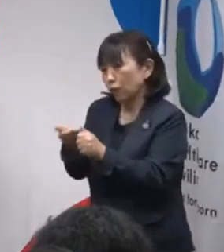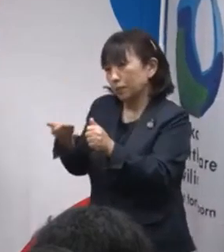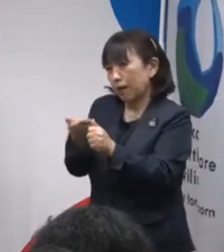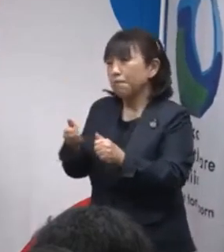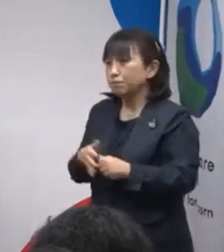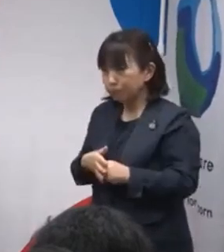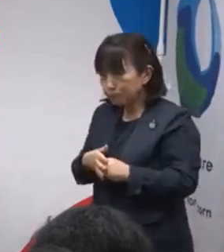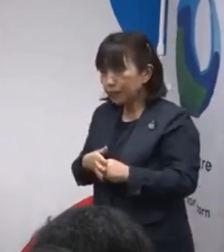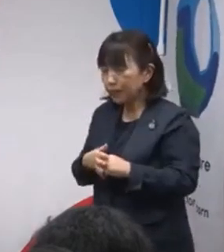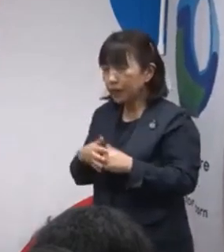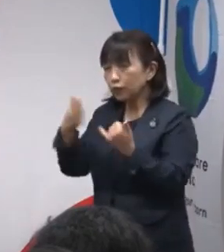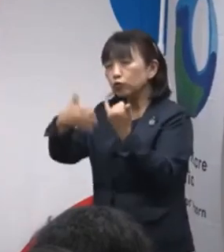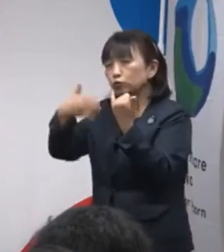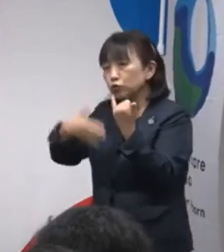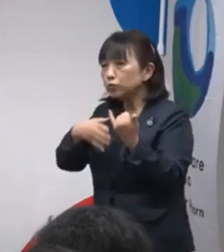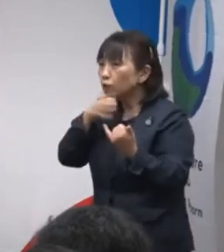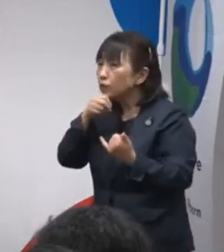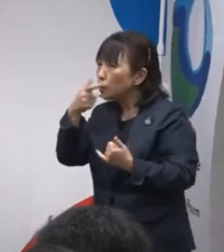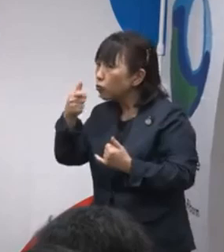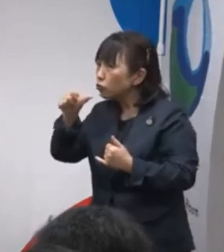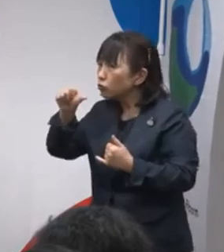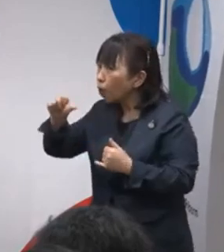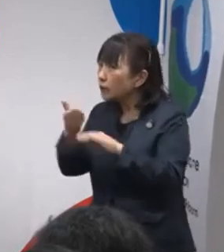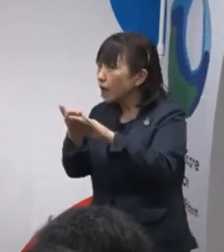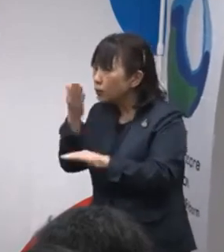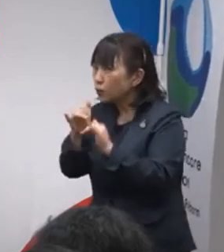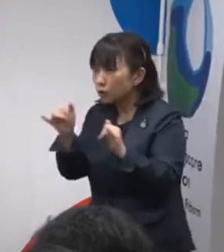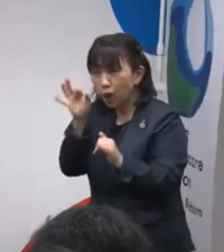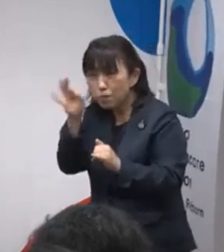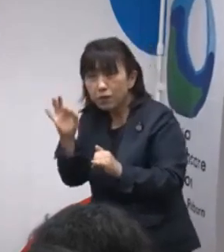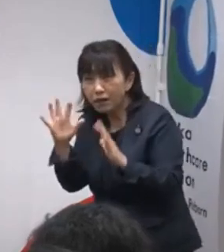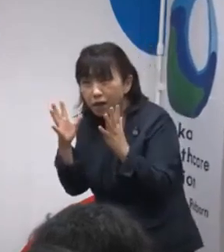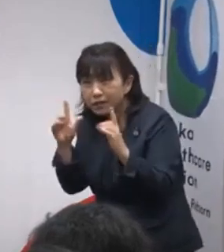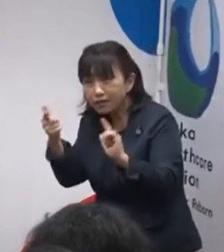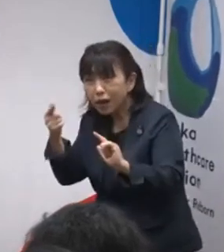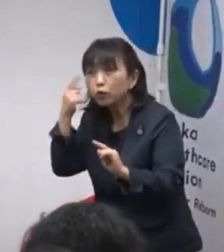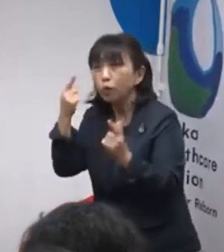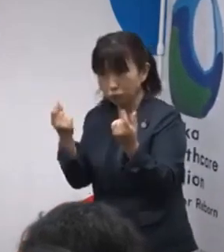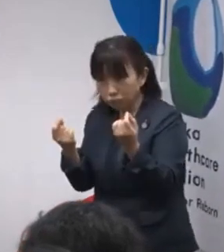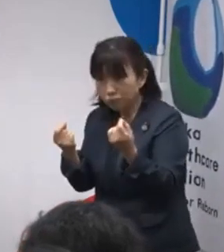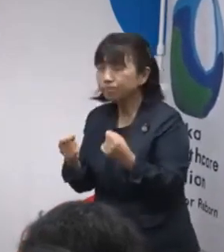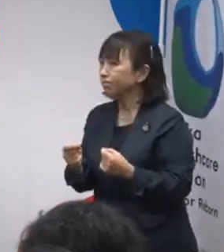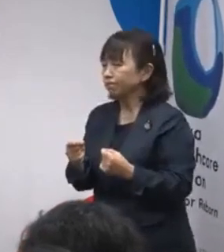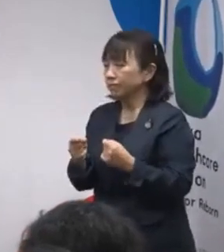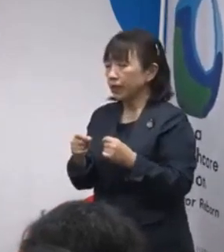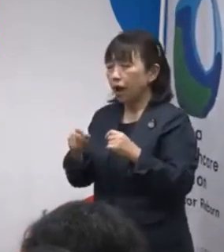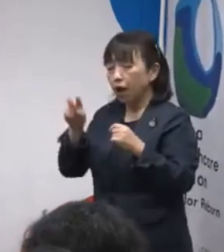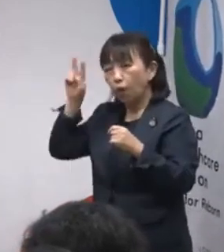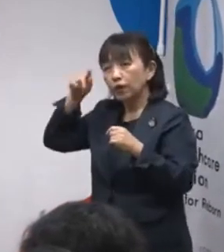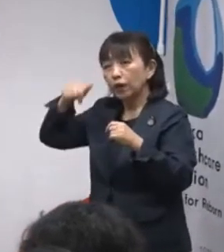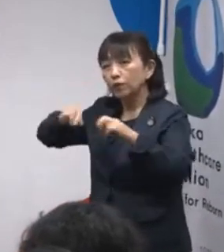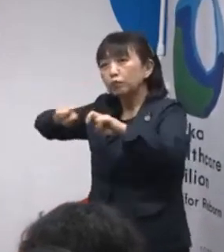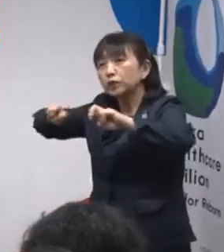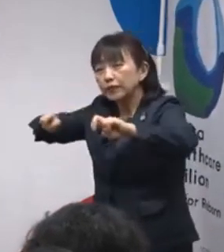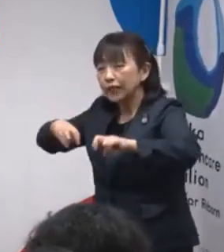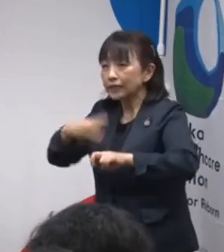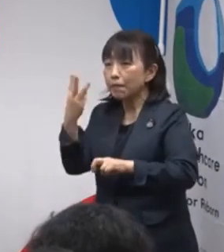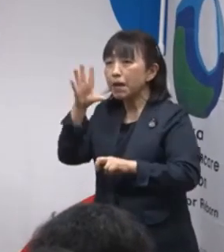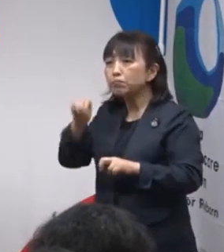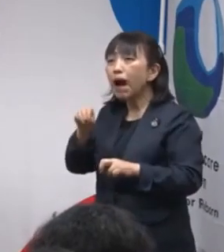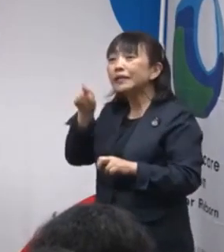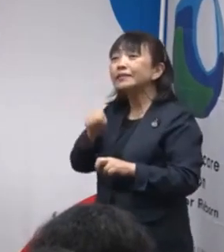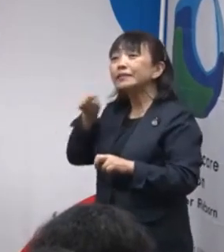以上の人は利用しないんじゃないのと思われるかもしれませんけれども、大阪府で分析しますと、約300万人いらっしゃる高齢者の中のう